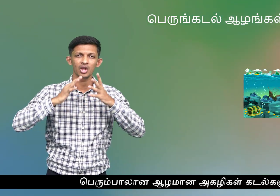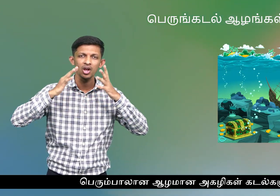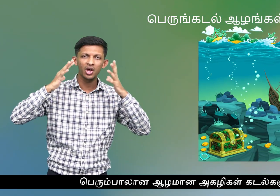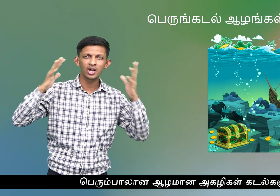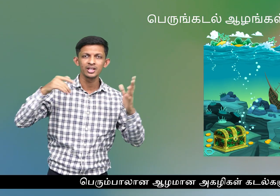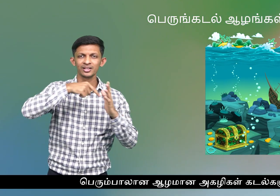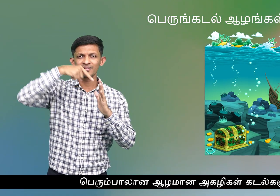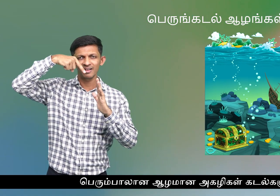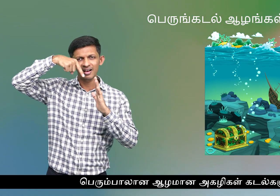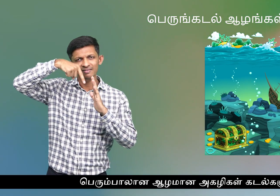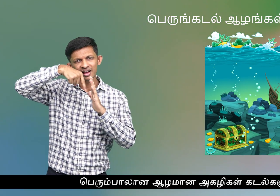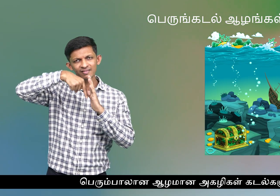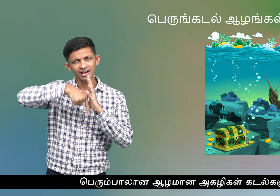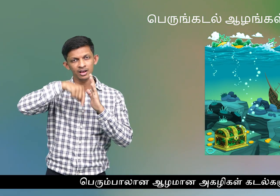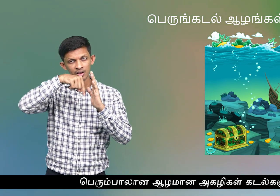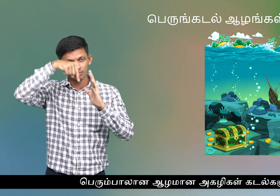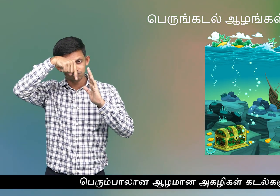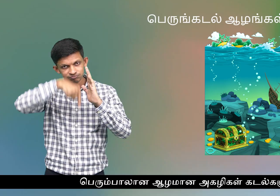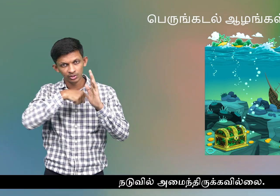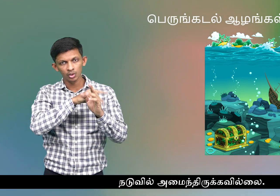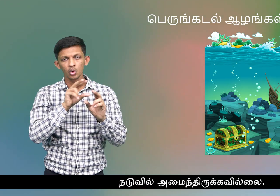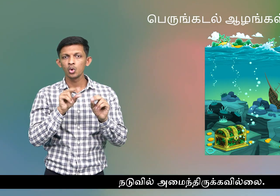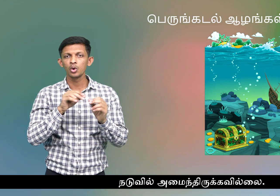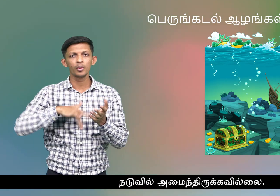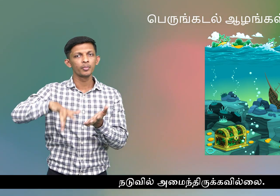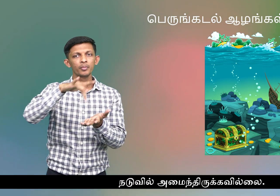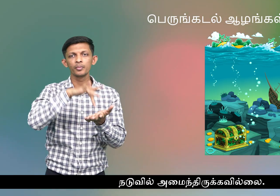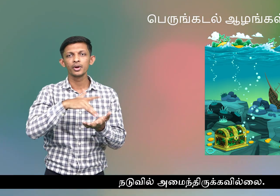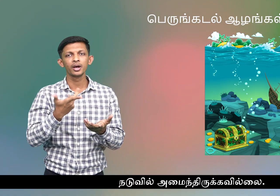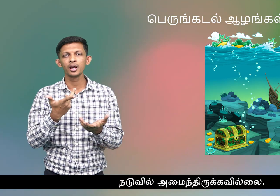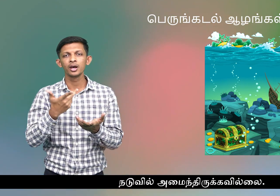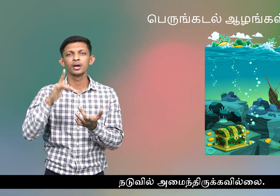பெரும்பாலான ஆழமான அகழிகள் கடல்களுக்கு நடுவில் அமைந்திருக்கவில்லை.